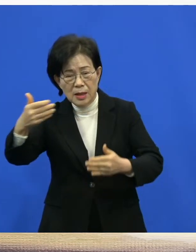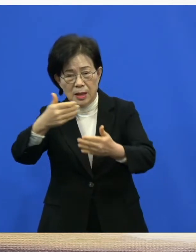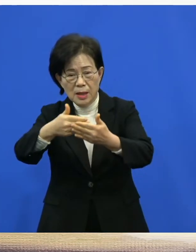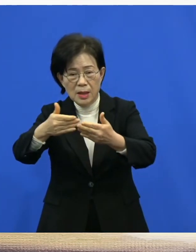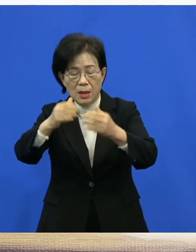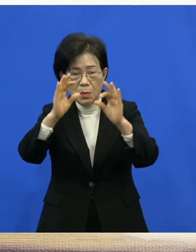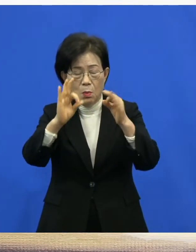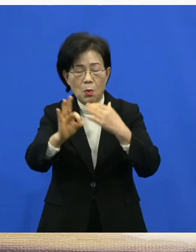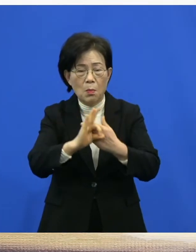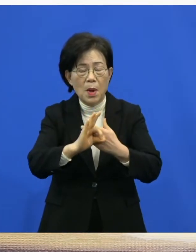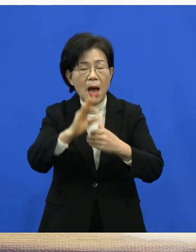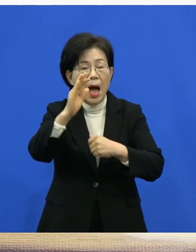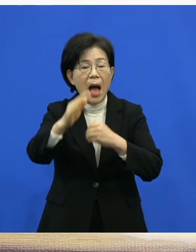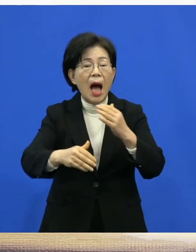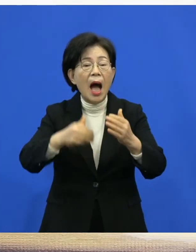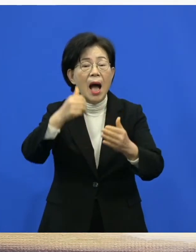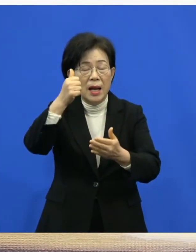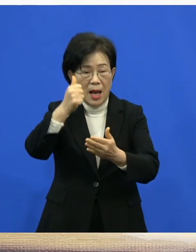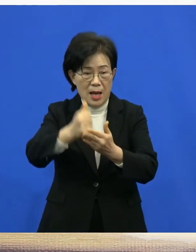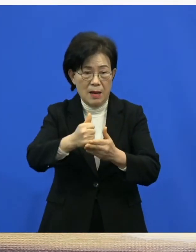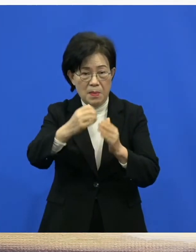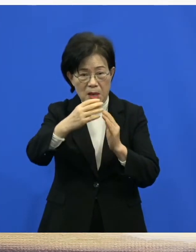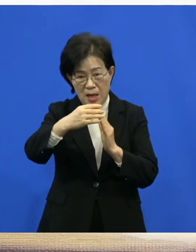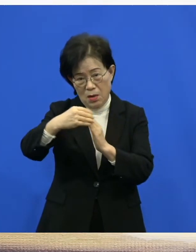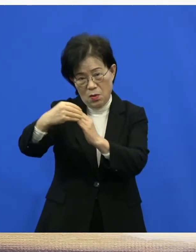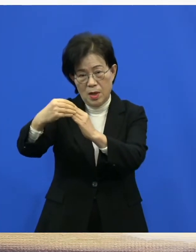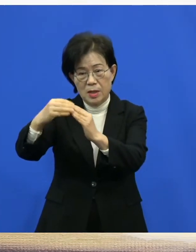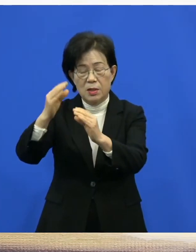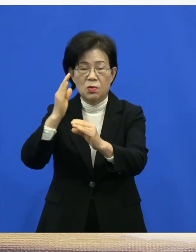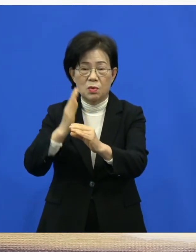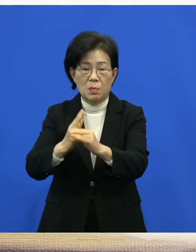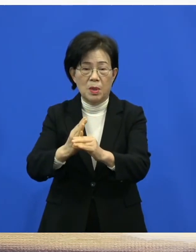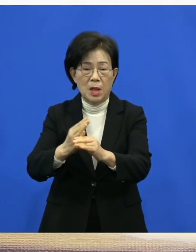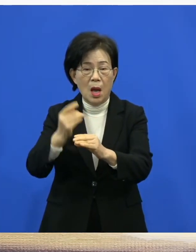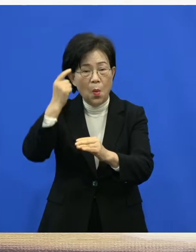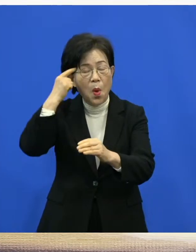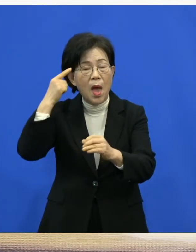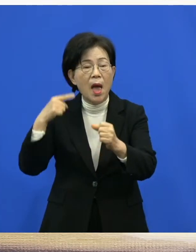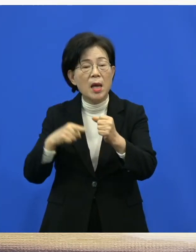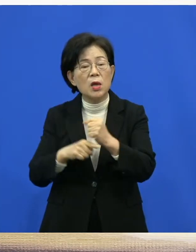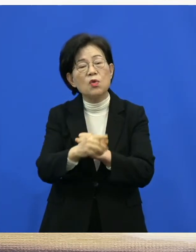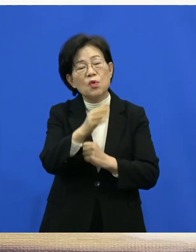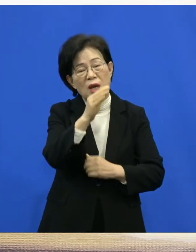지금 요셉을 내려가게 하시는 거예요. 왜? 이유가 있기 때문에.